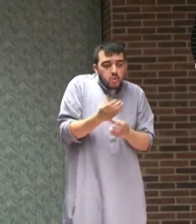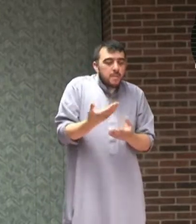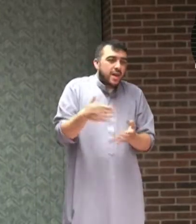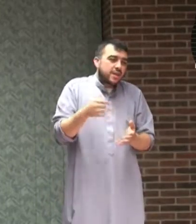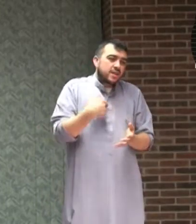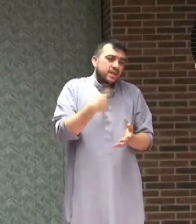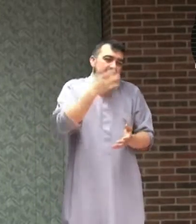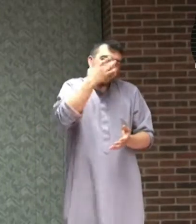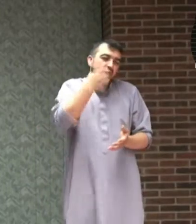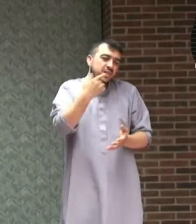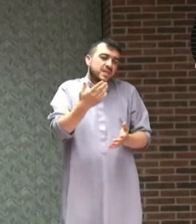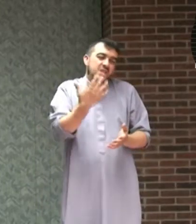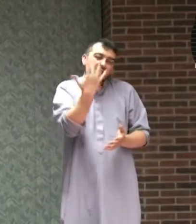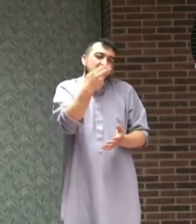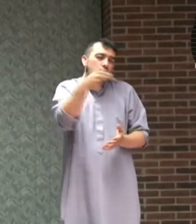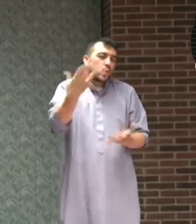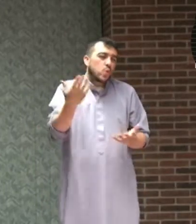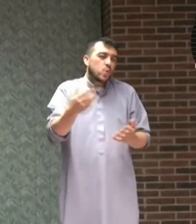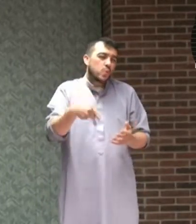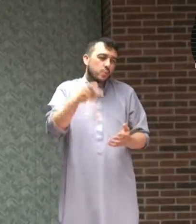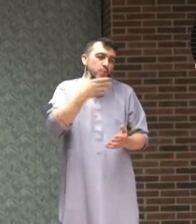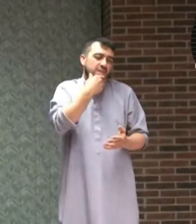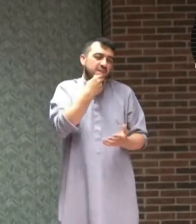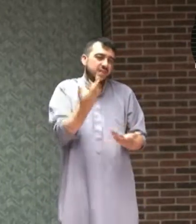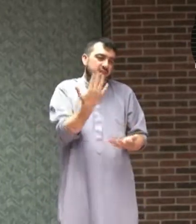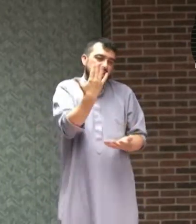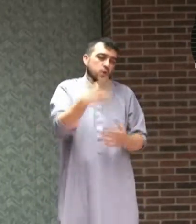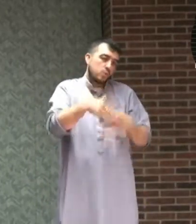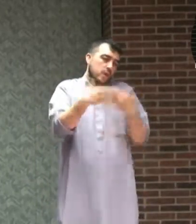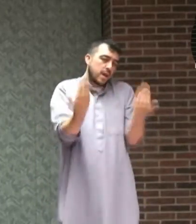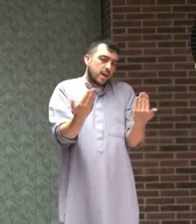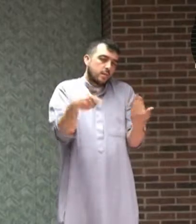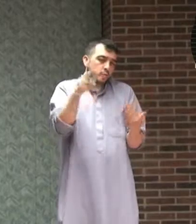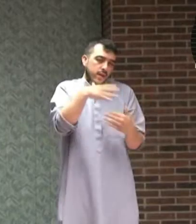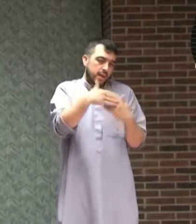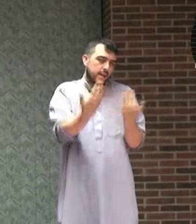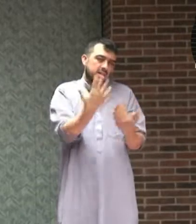Mais en général, on dit 5 euros, pour donner une estimation un peu claire aux gens.